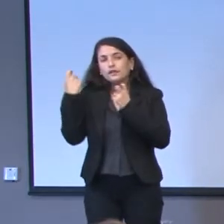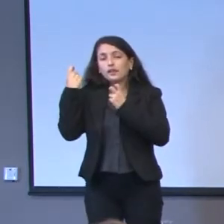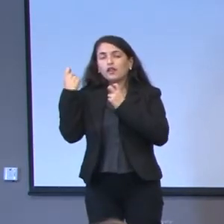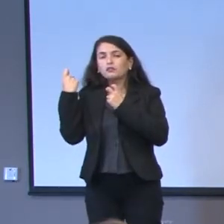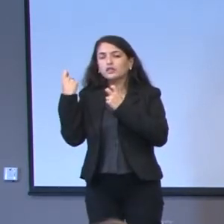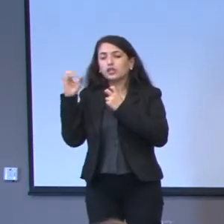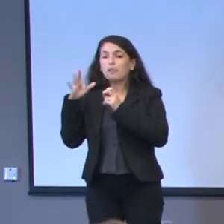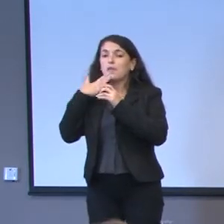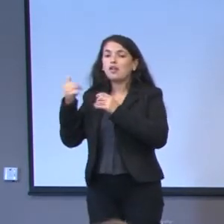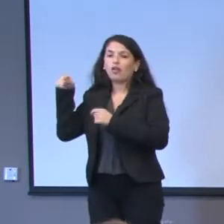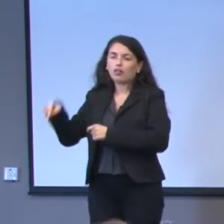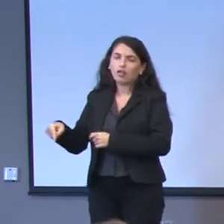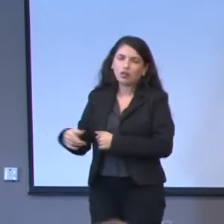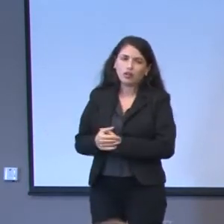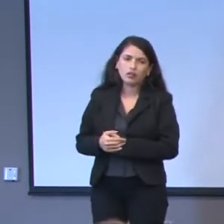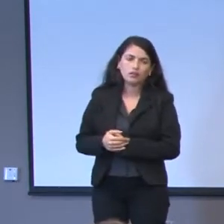auditiva.